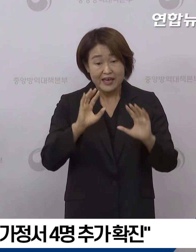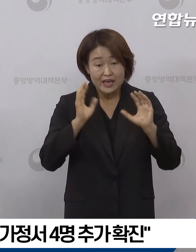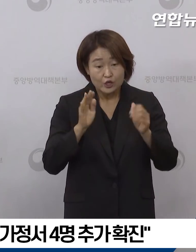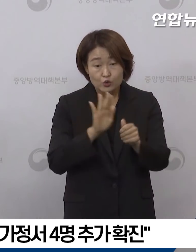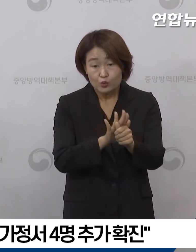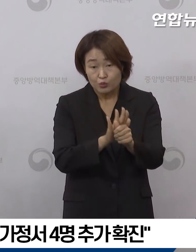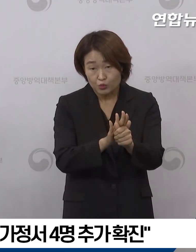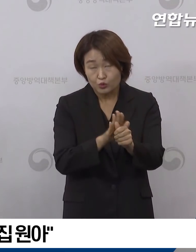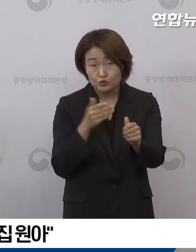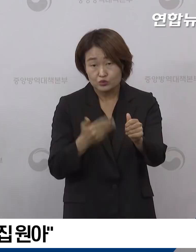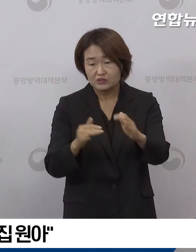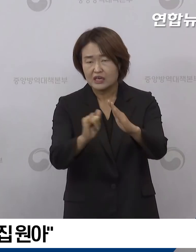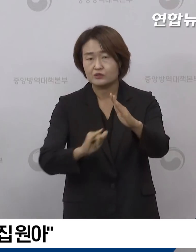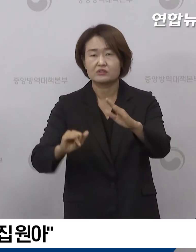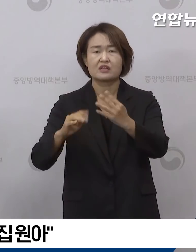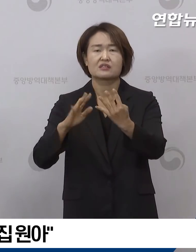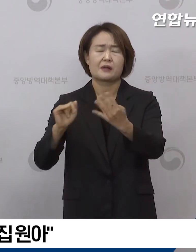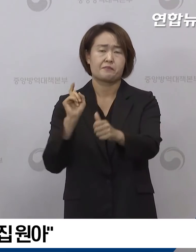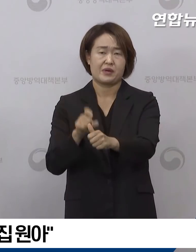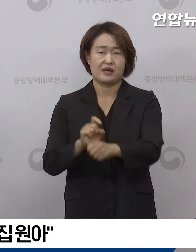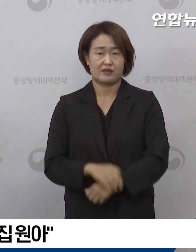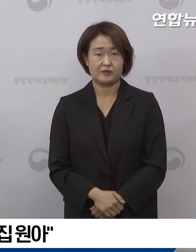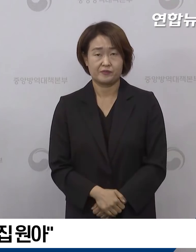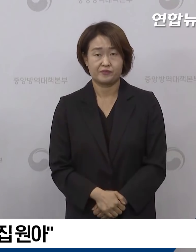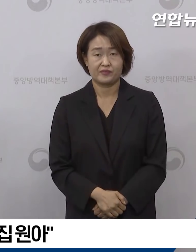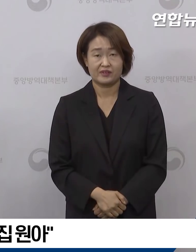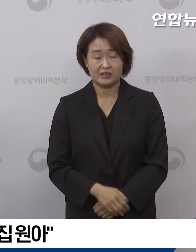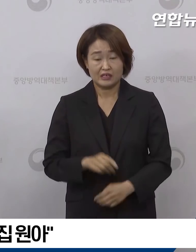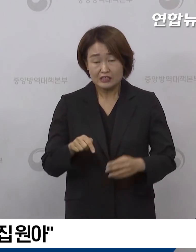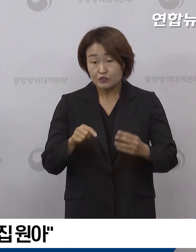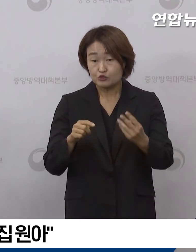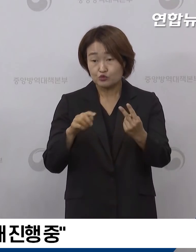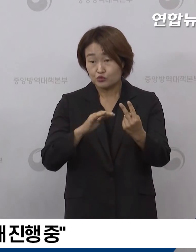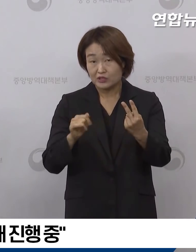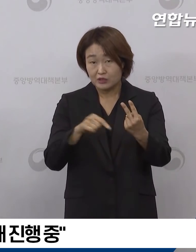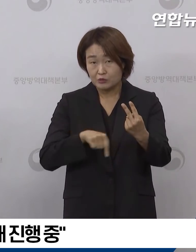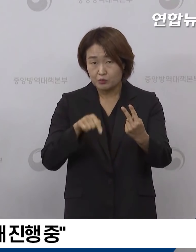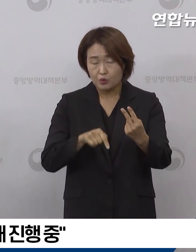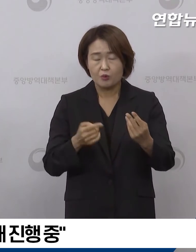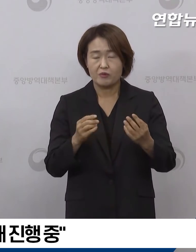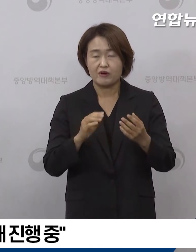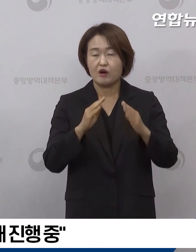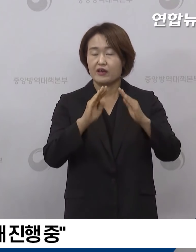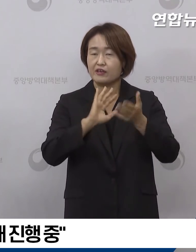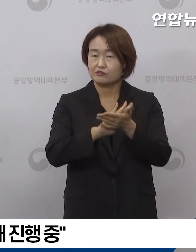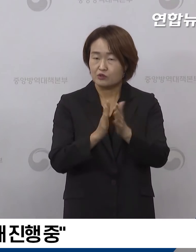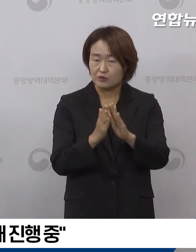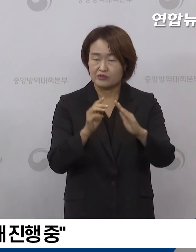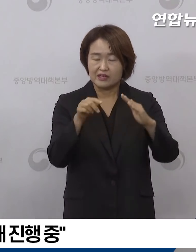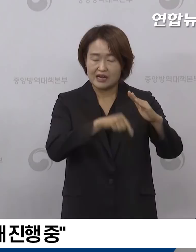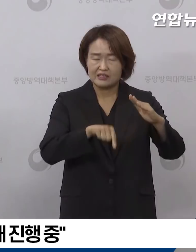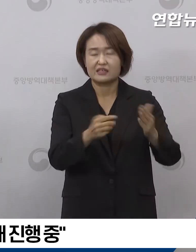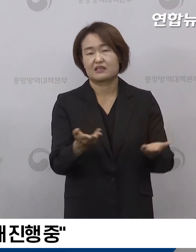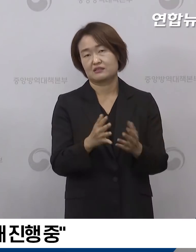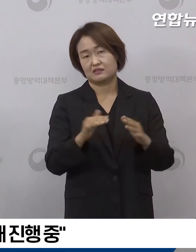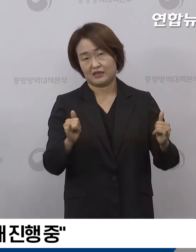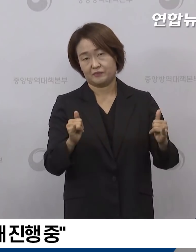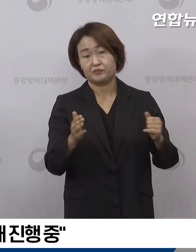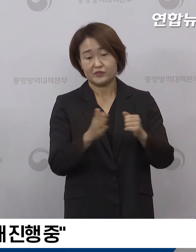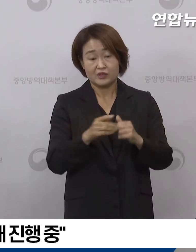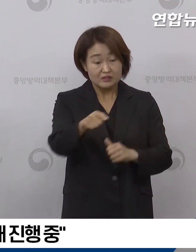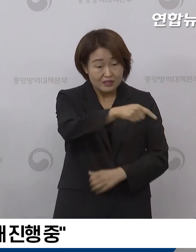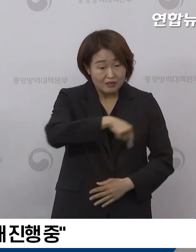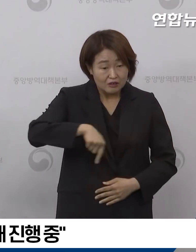확진되었습니다. 이중 확진된 2명은 어린이집 원아로 교직원 및 원아에 대한 검사가 현재